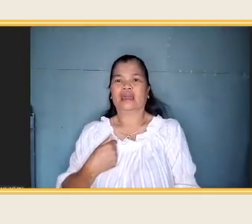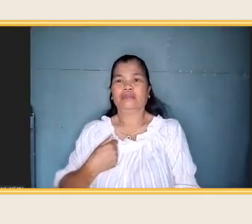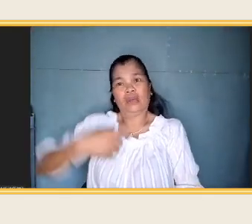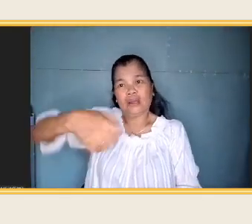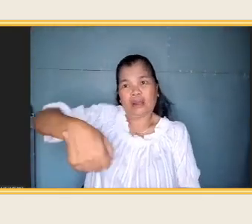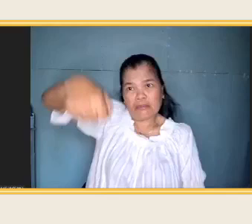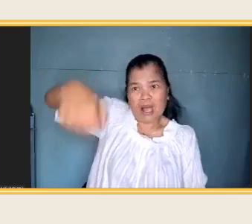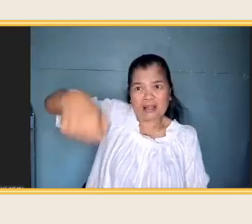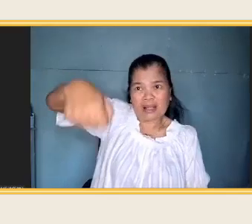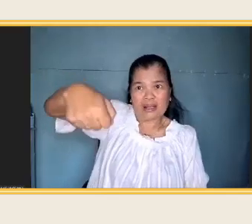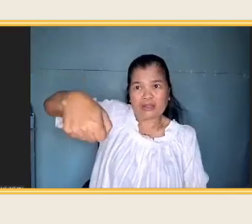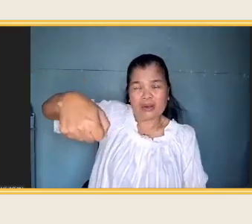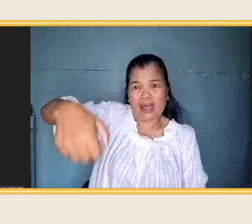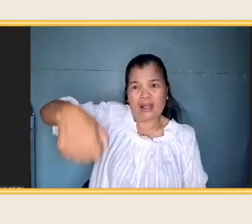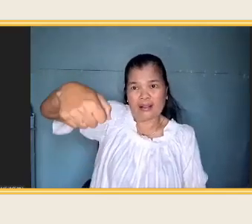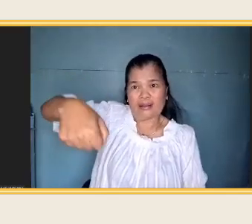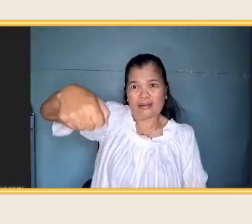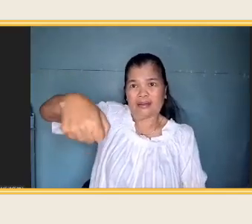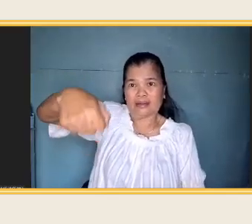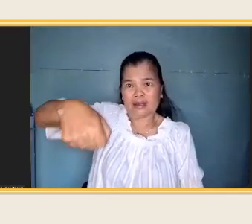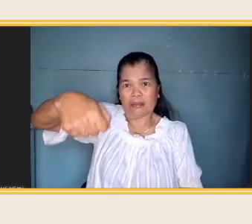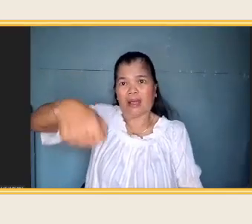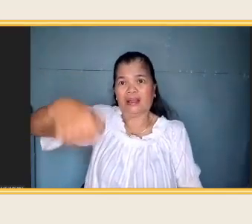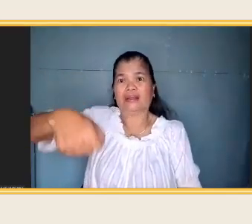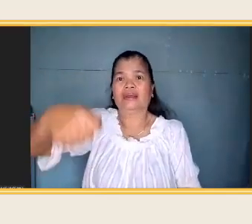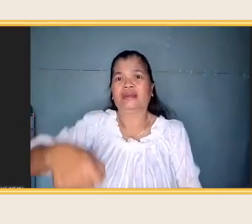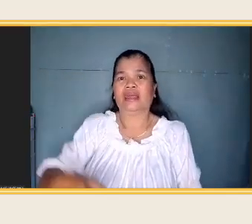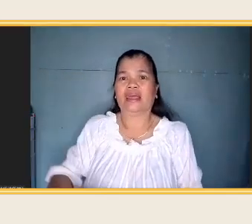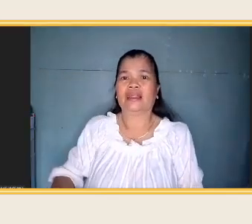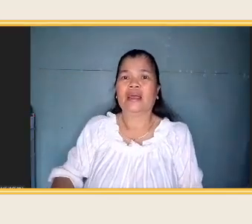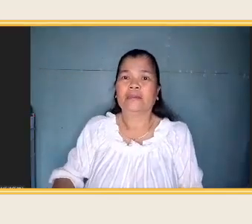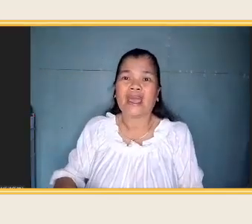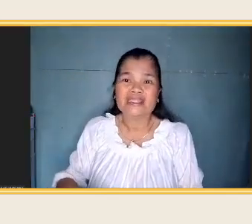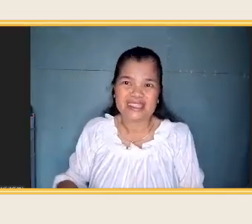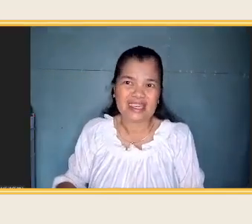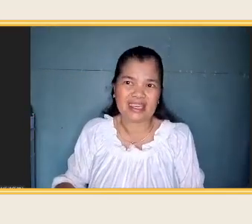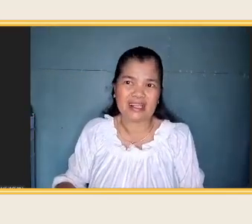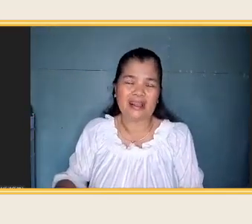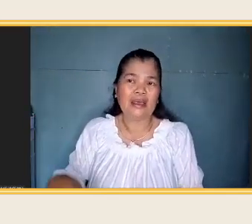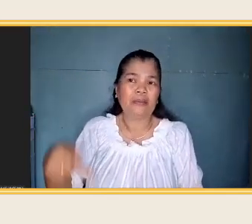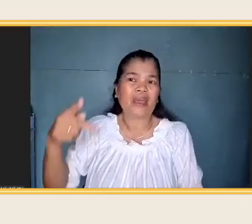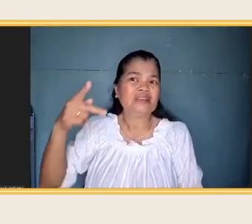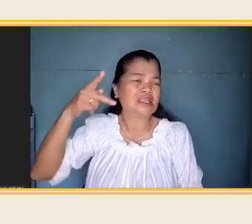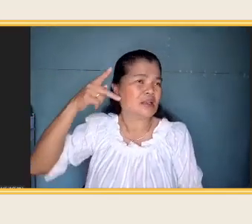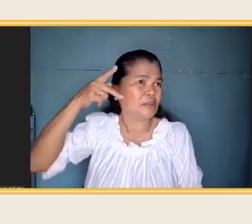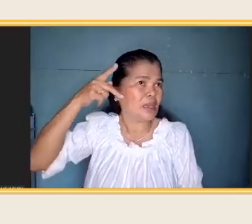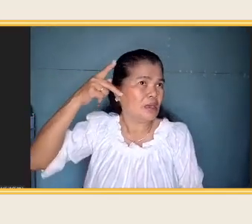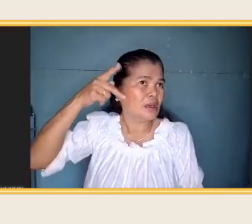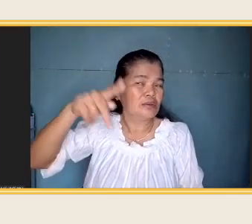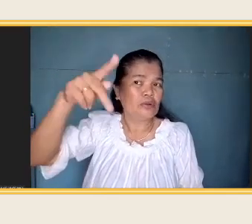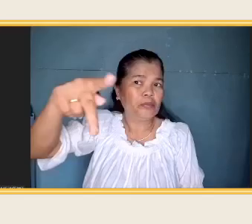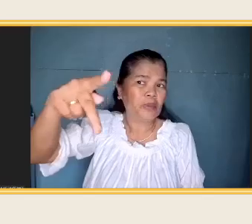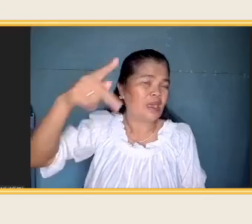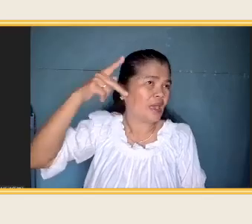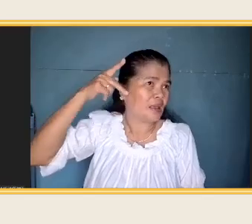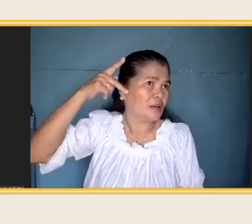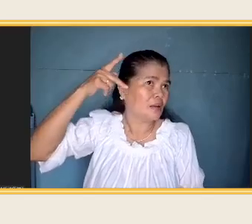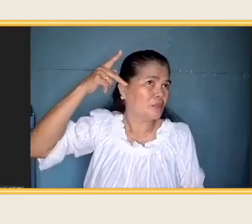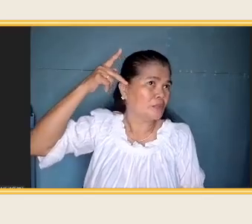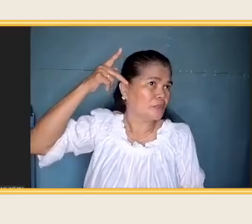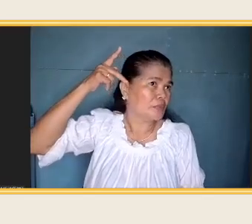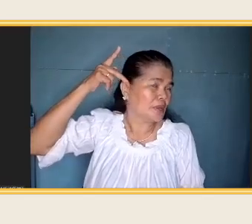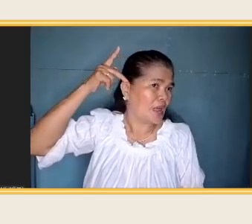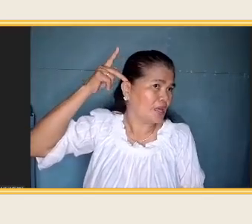And then, pwede rin bag na ganito lang. Di ba? Then, pencil. Pencil, may yung